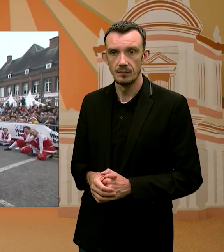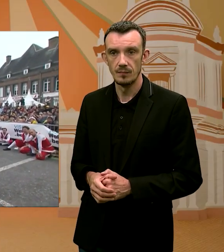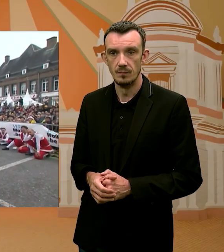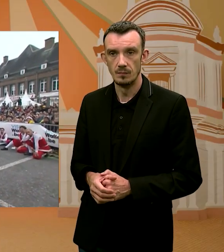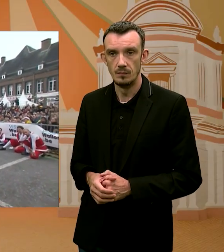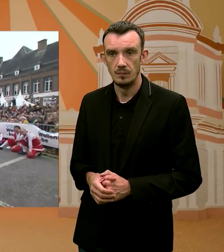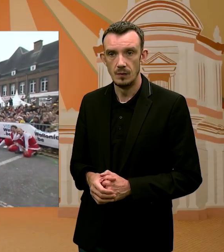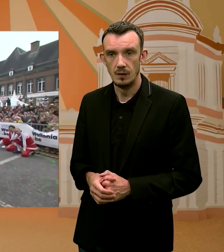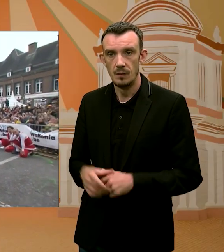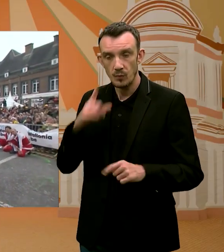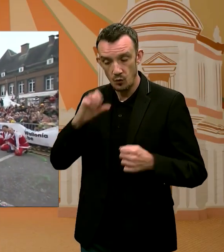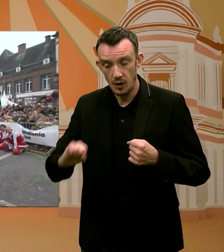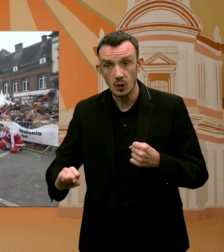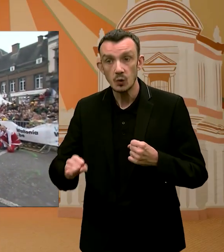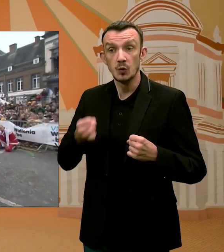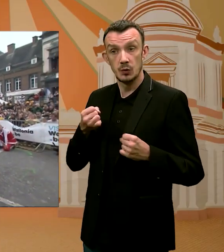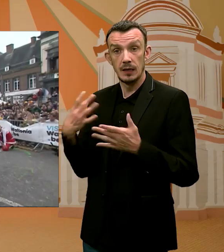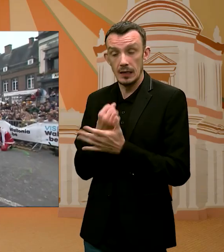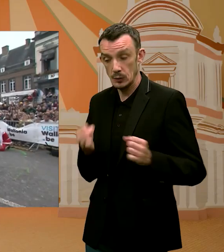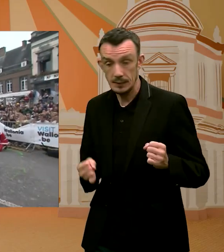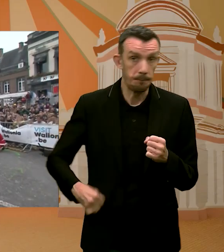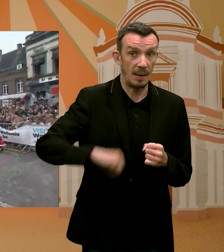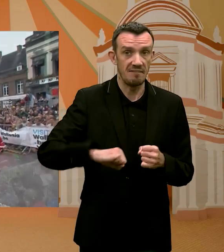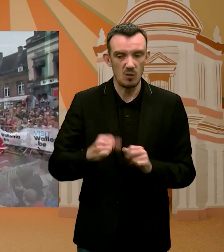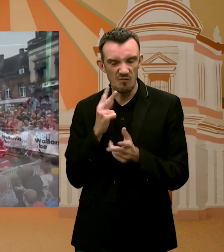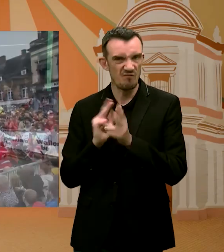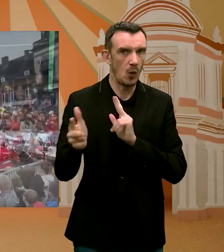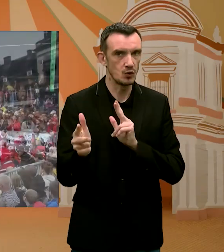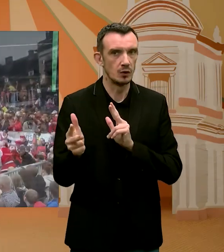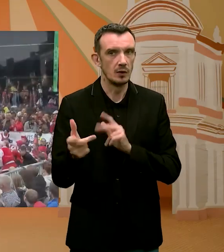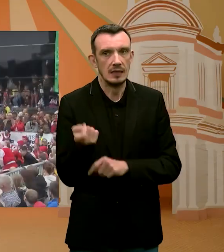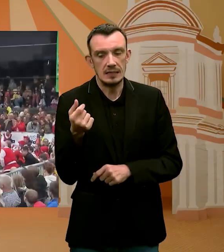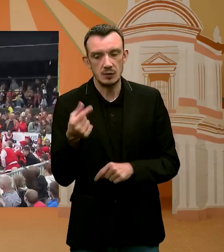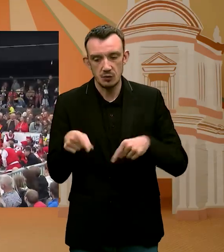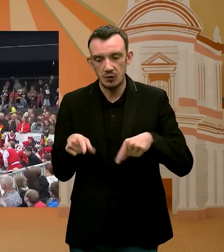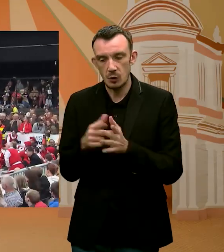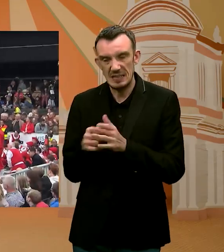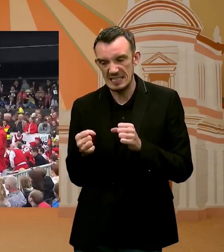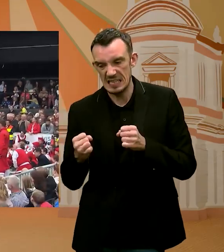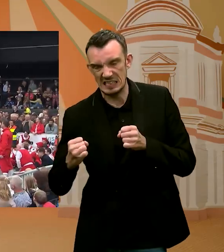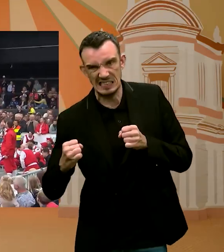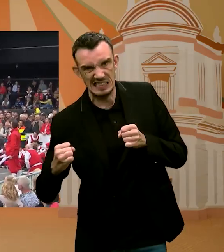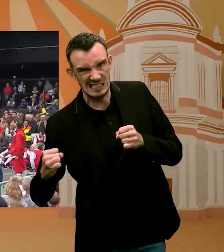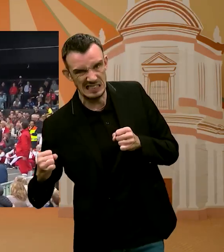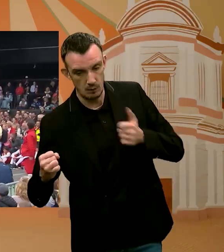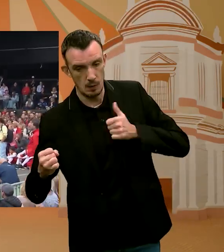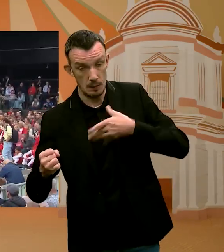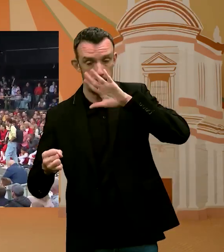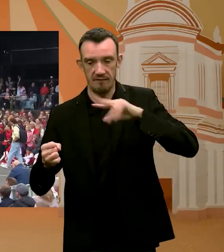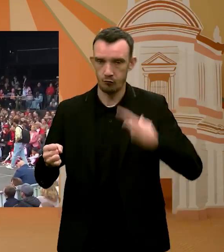c'est souvent aussi dangereux parce qu'il y en a toujours souvent un qui finit au sol. Oui. Peut-être pas toujours celui qui... Non. Peut-être celui qui avait initié finalement la prise, qui se retrouve au sol. C'est